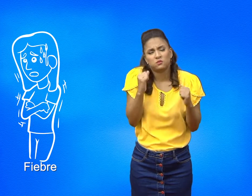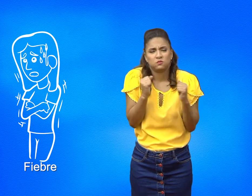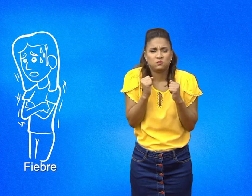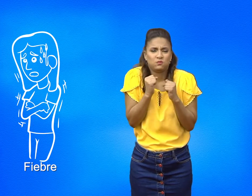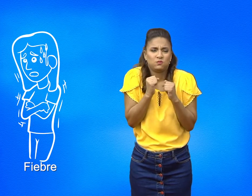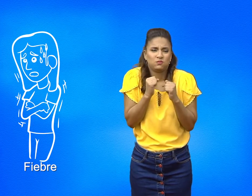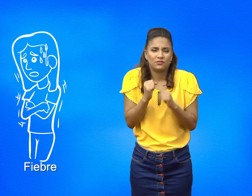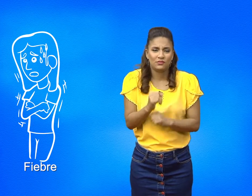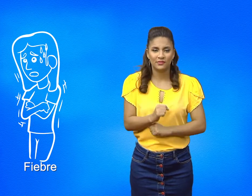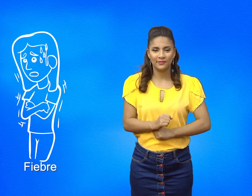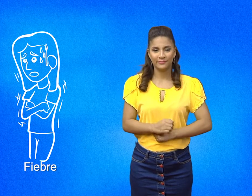fiebre